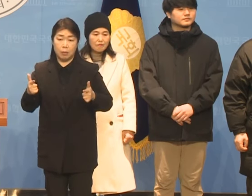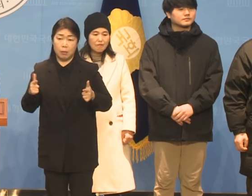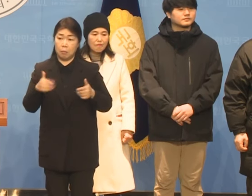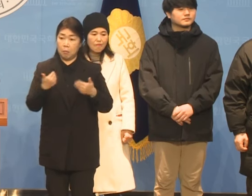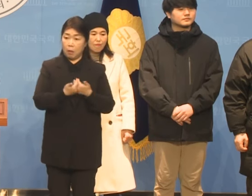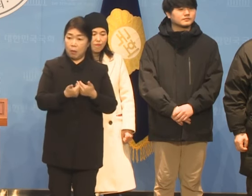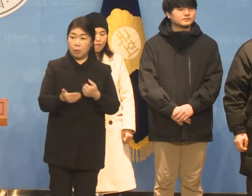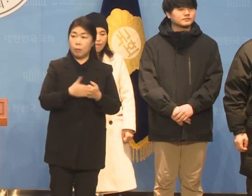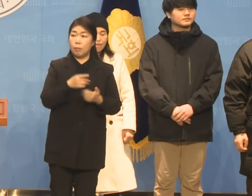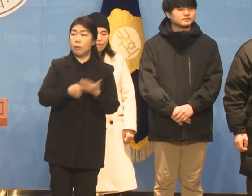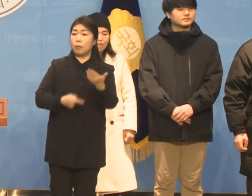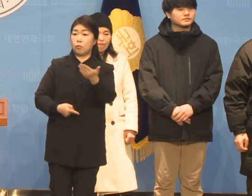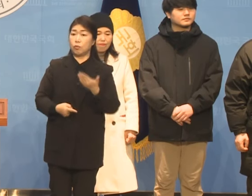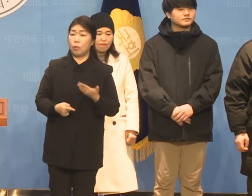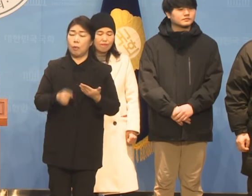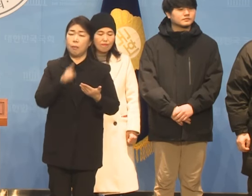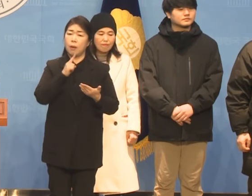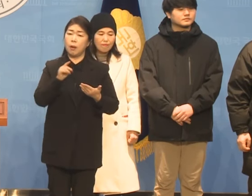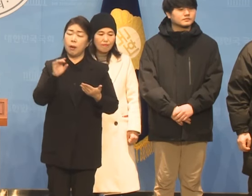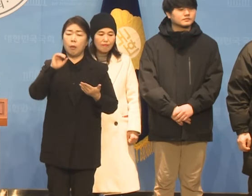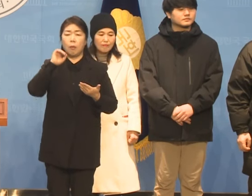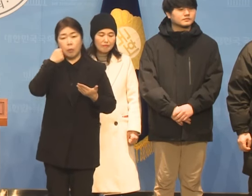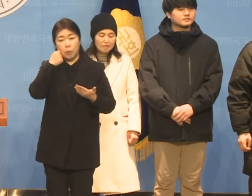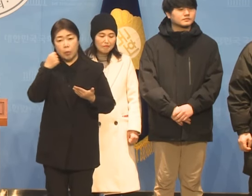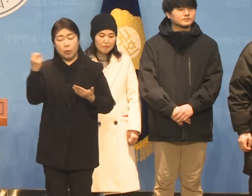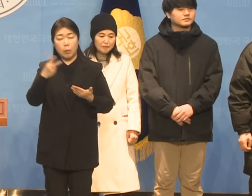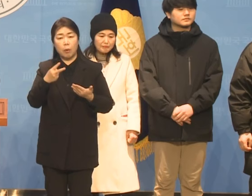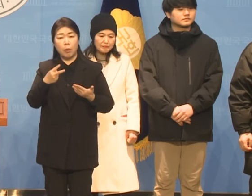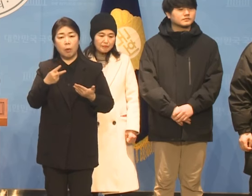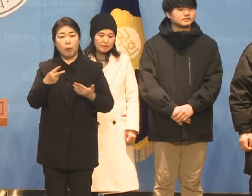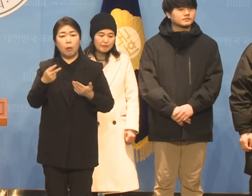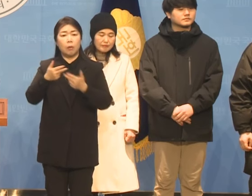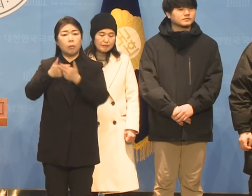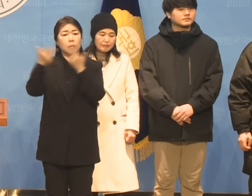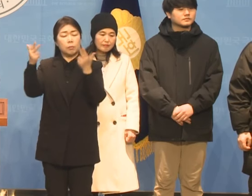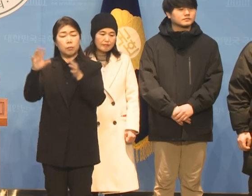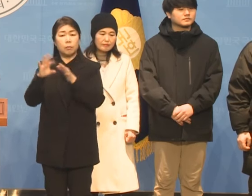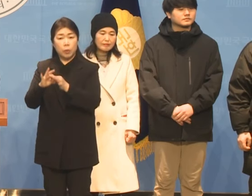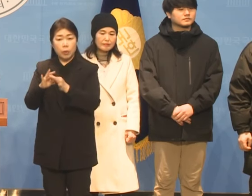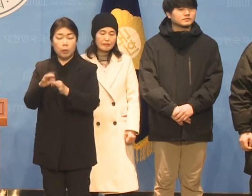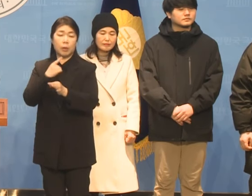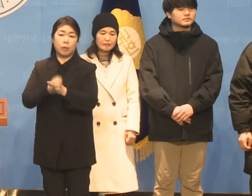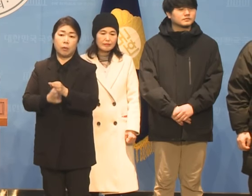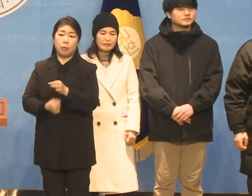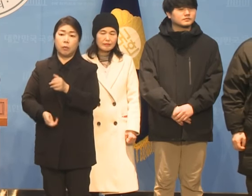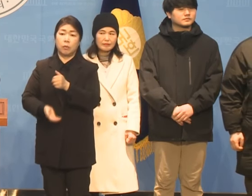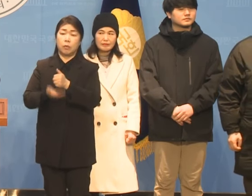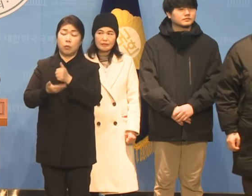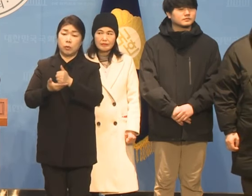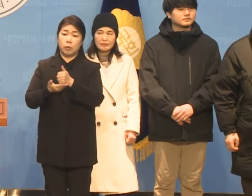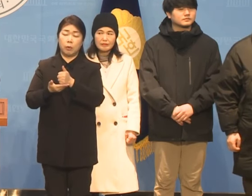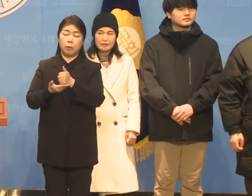불이익을 받았다 이렇게 얘기할 수도 없고 원조 친명으로서 공천